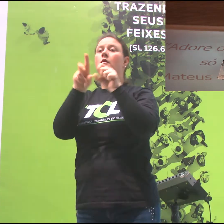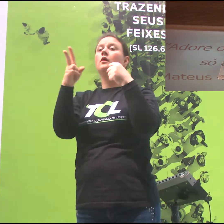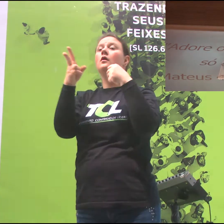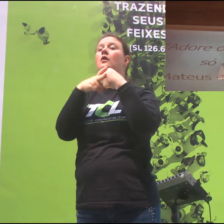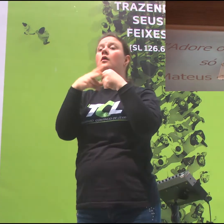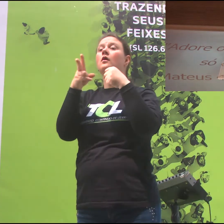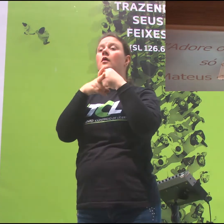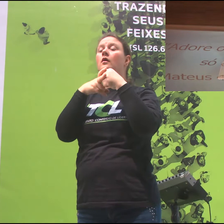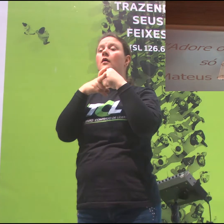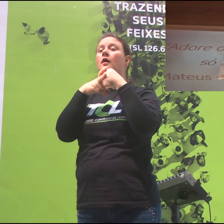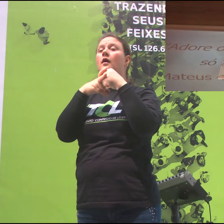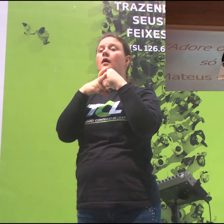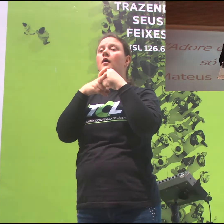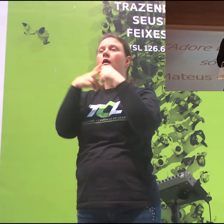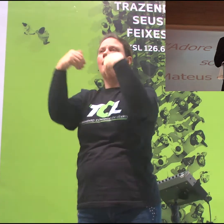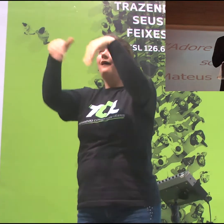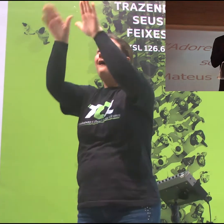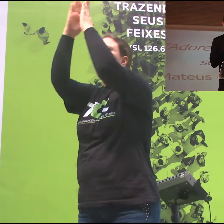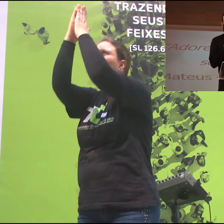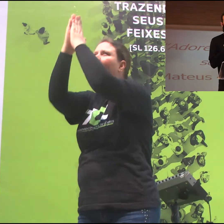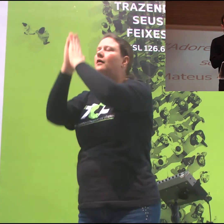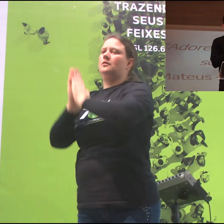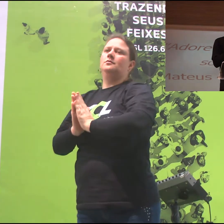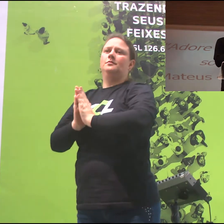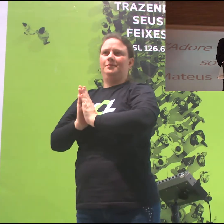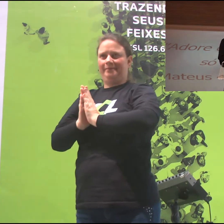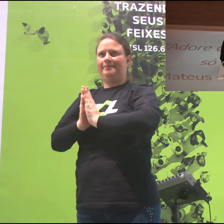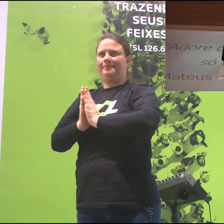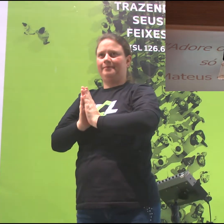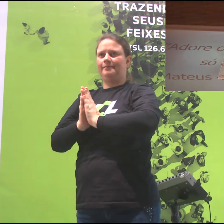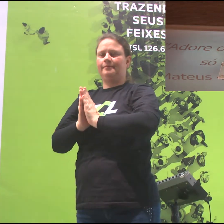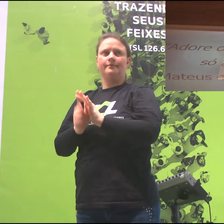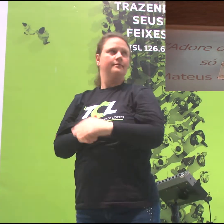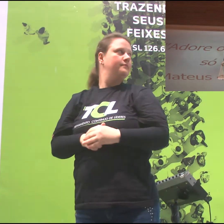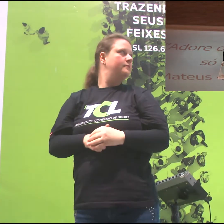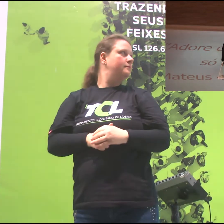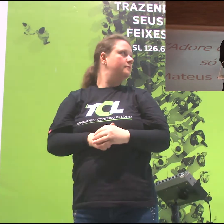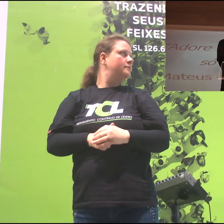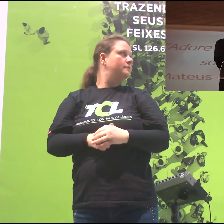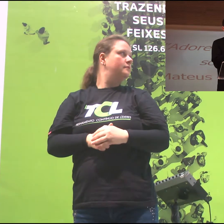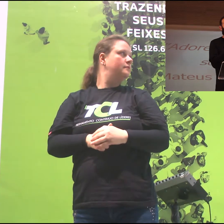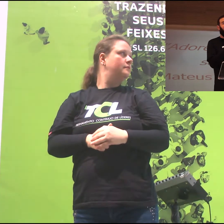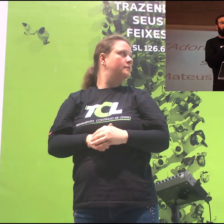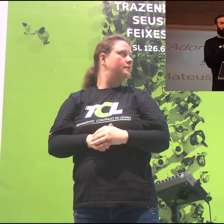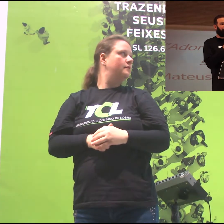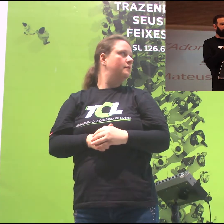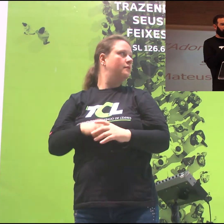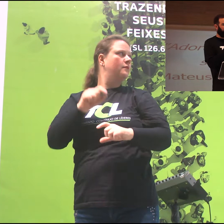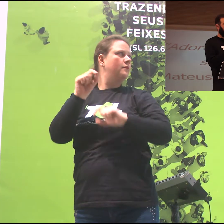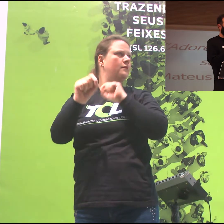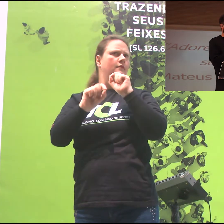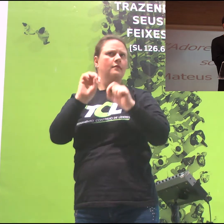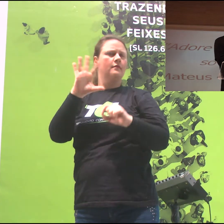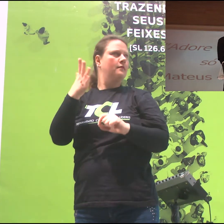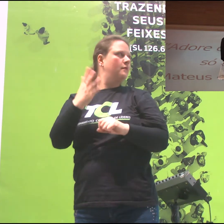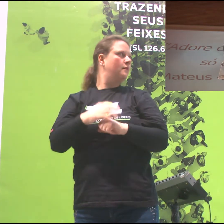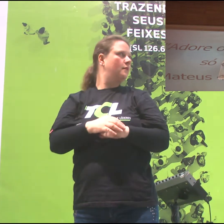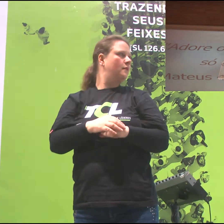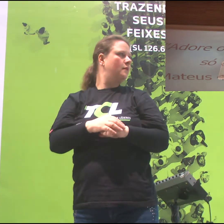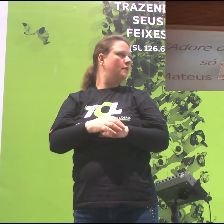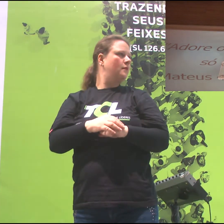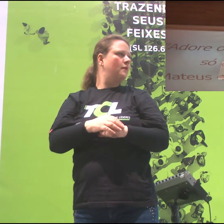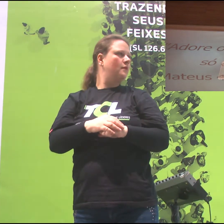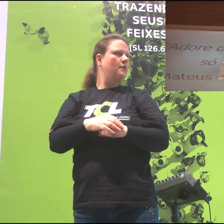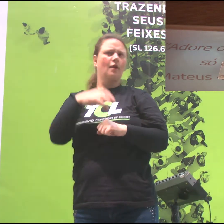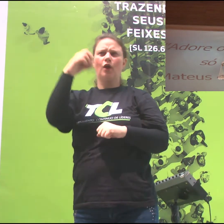verbo adorar, a ação de adorar. E essa palavra tem um significado bem profundo e bem extenso, que